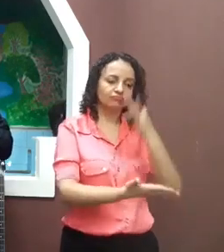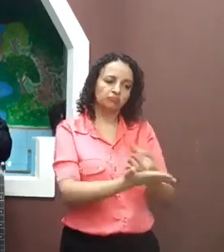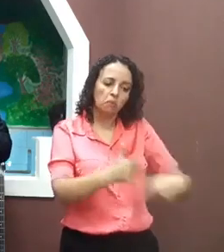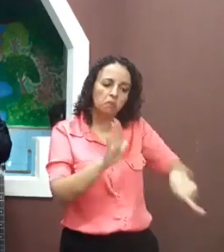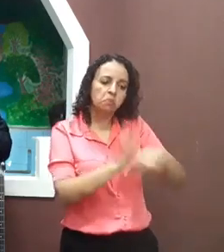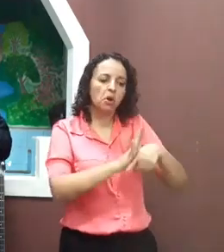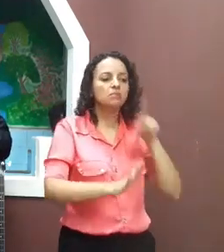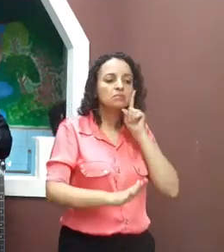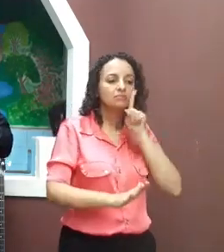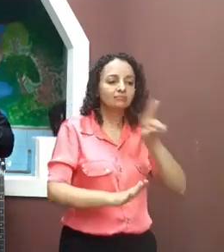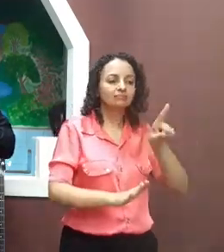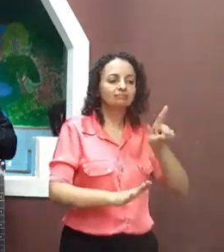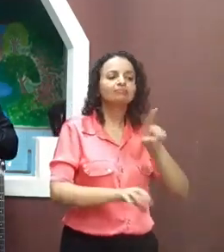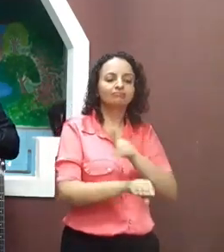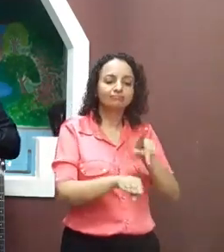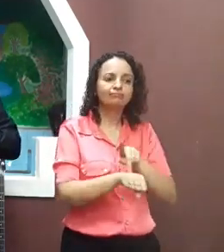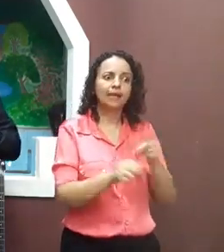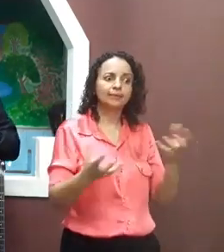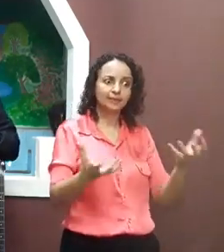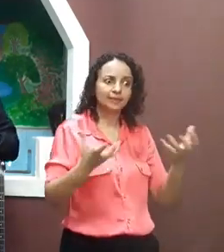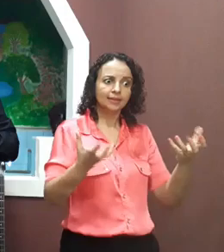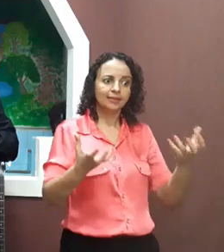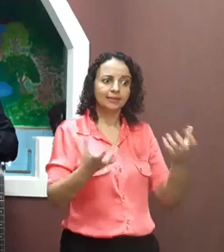Olha o que é o país.